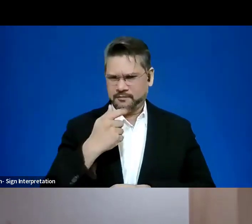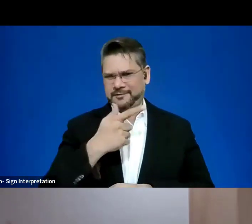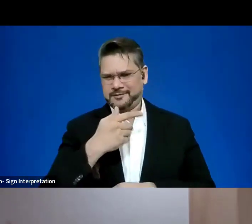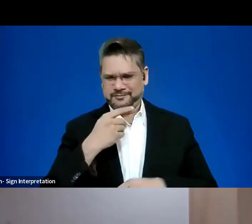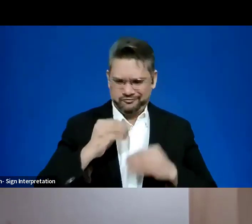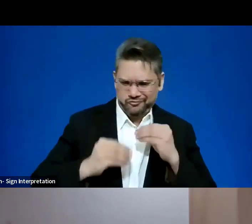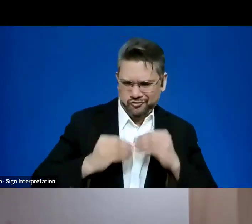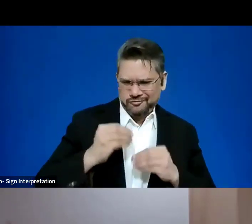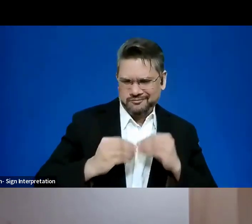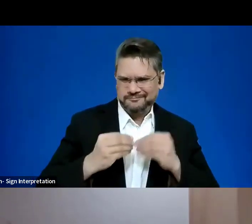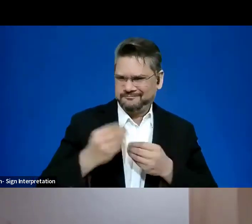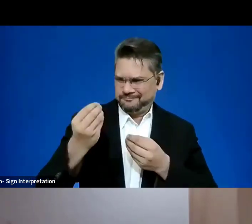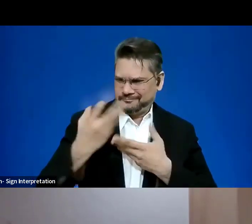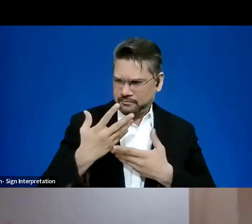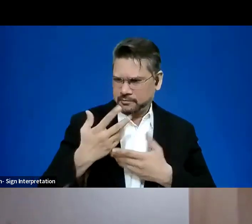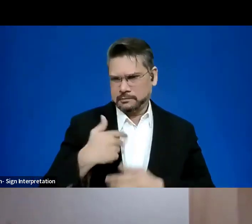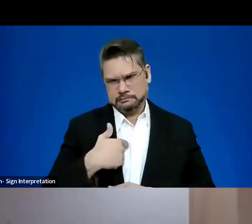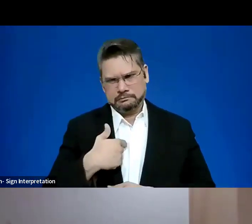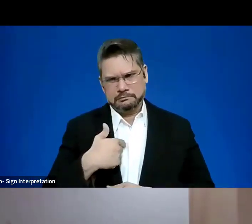所以呢